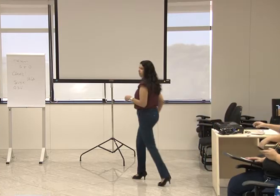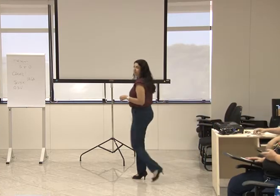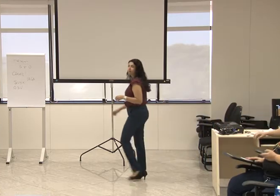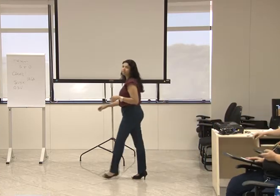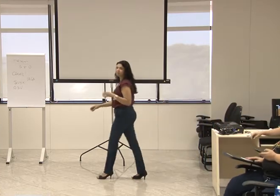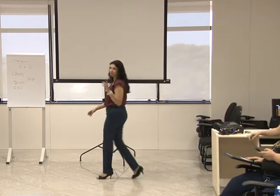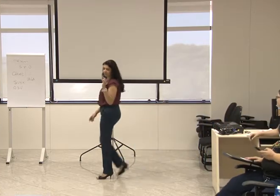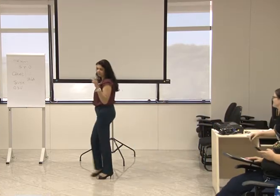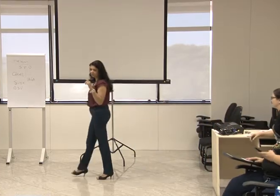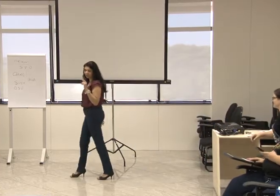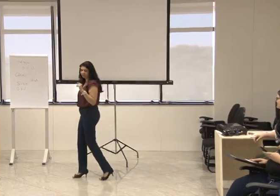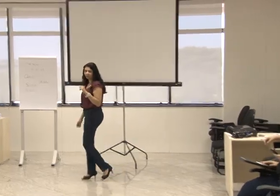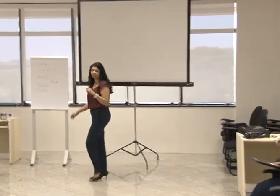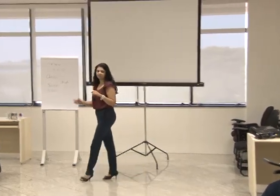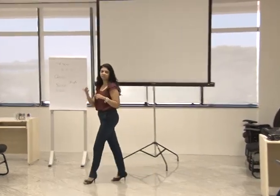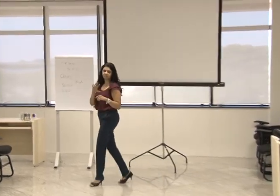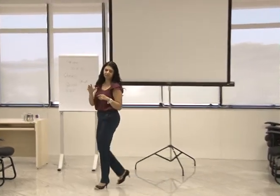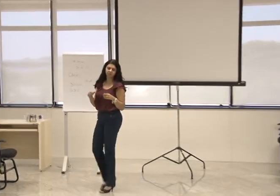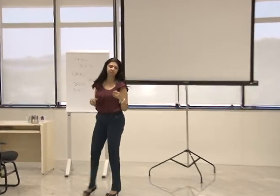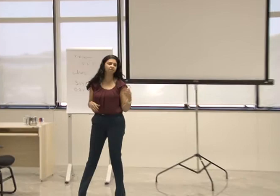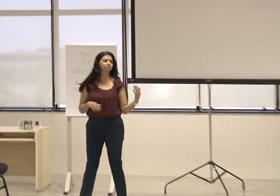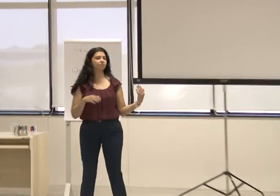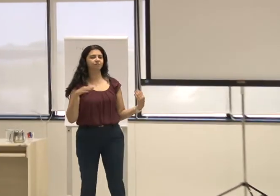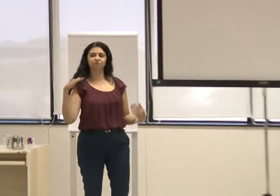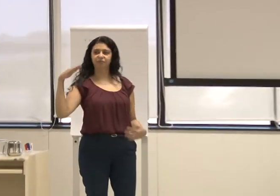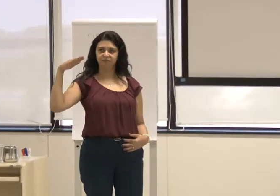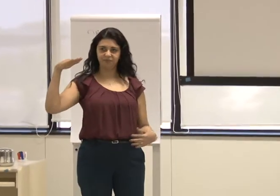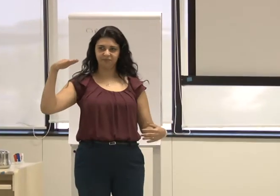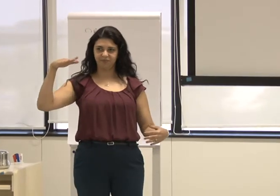Não, mas é porque tem um detalhe que eu não sabia se fazer ou não.